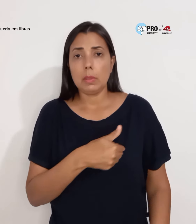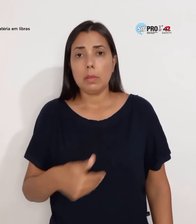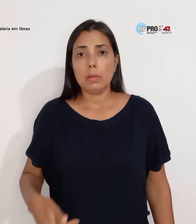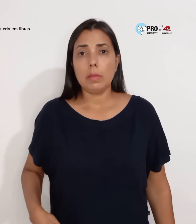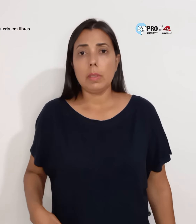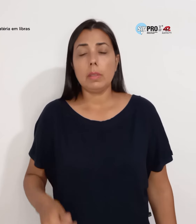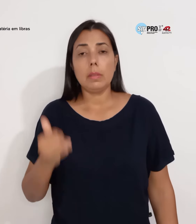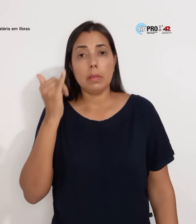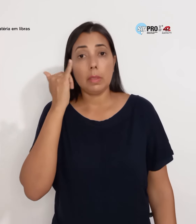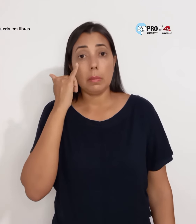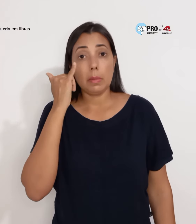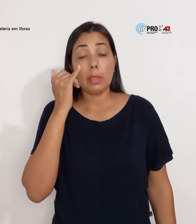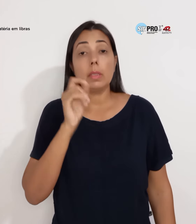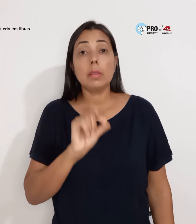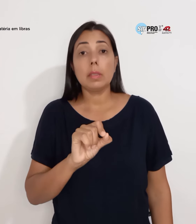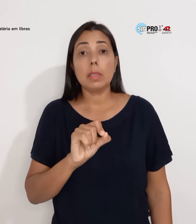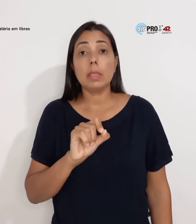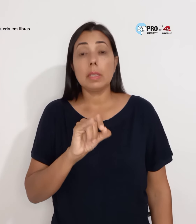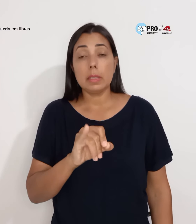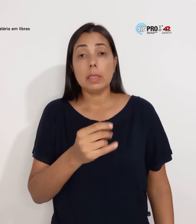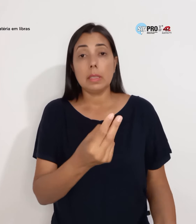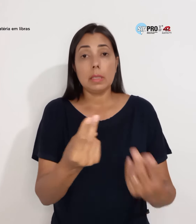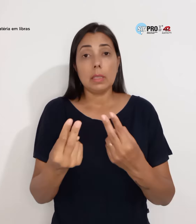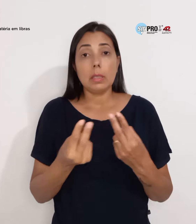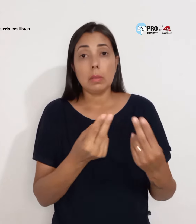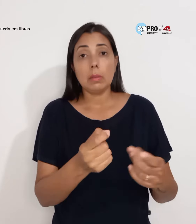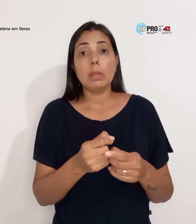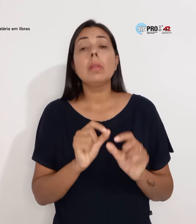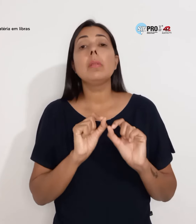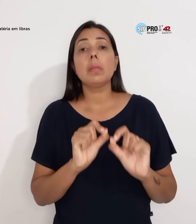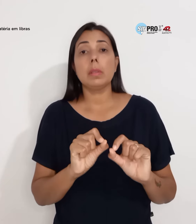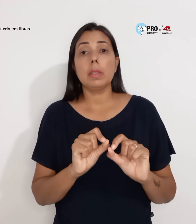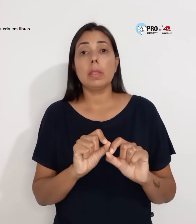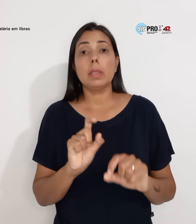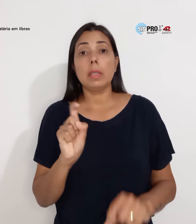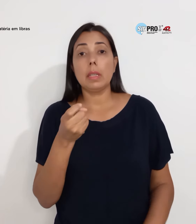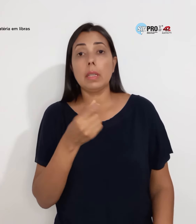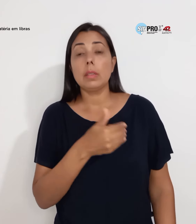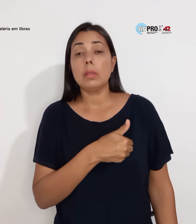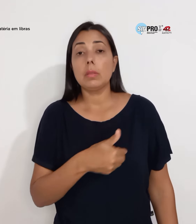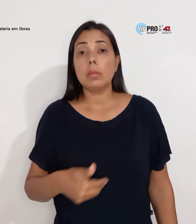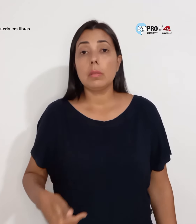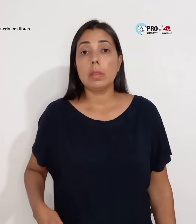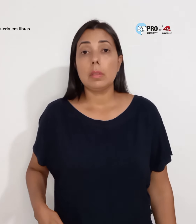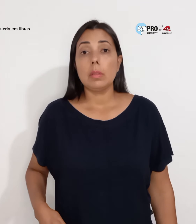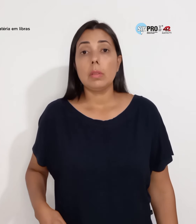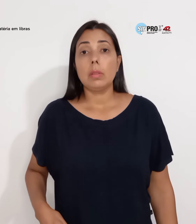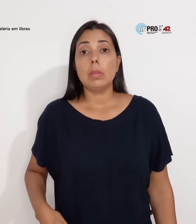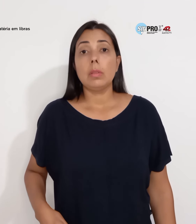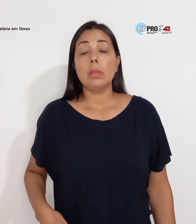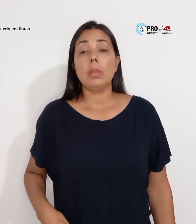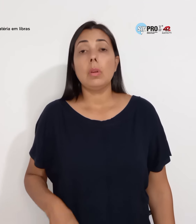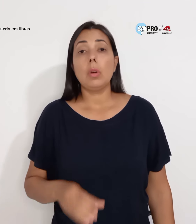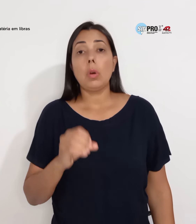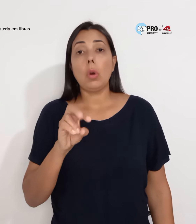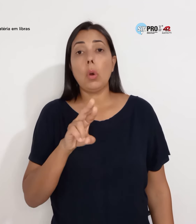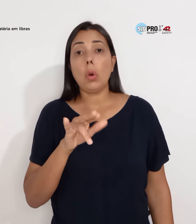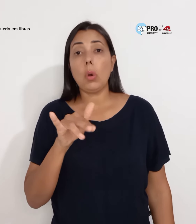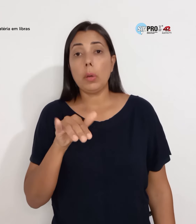governo Ibanez Rocha se assemelha à do ex-governador Joaquim Roriz, que, dentre